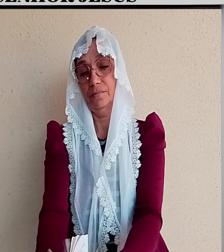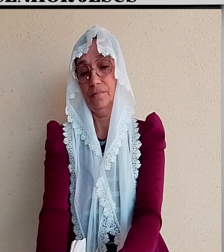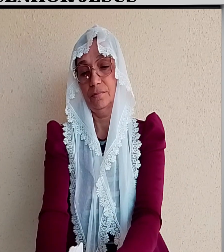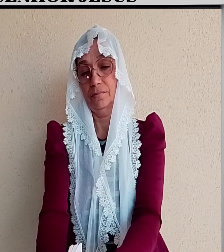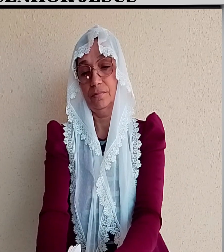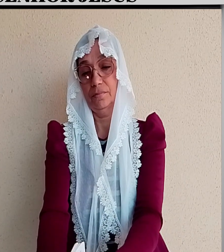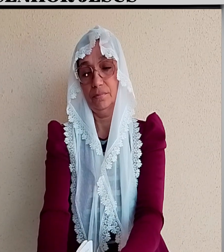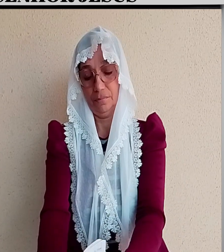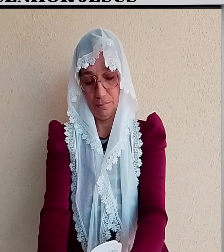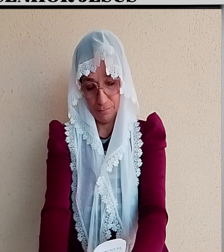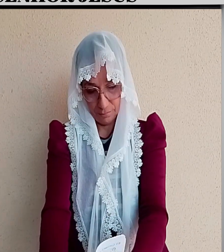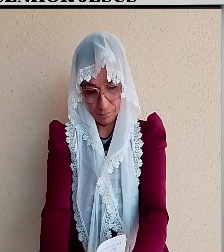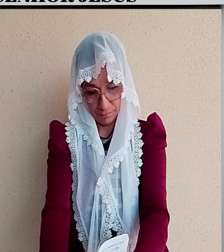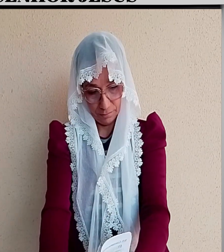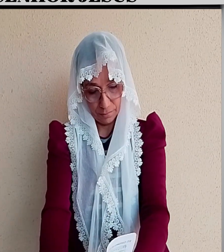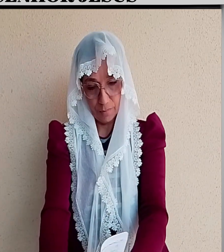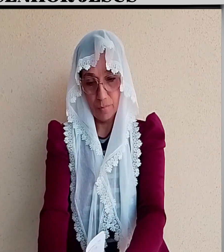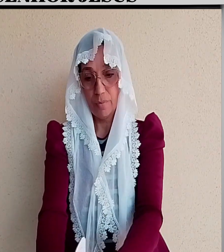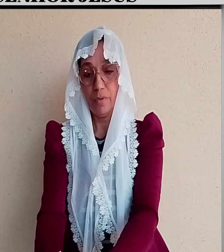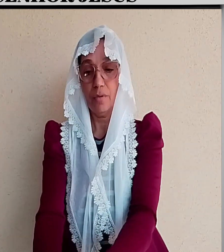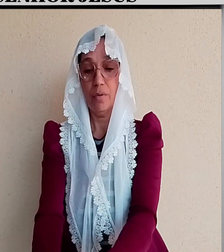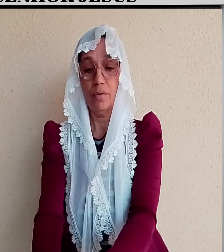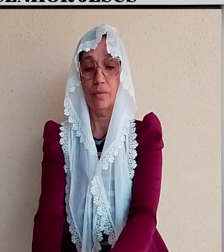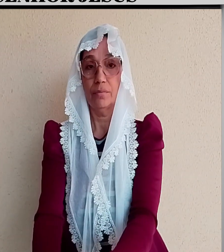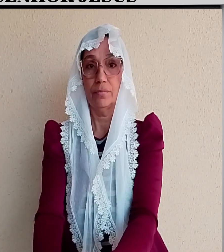Deus de amor e graça. Glória a Deus.